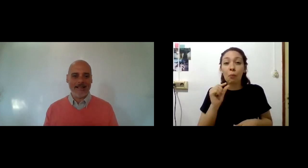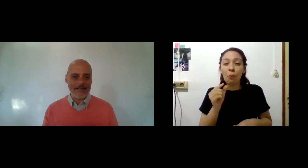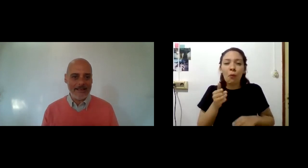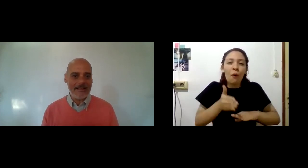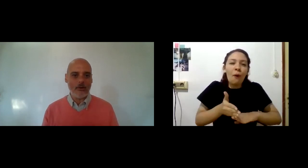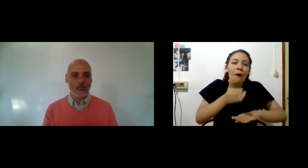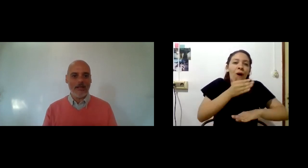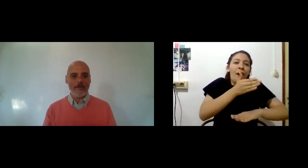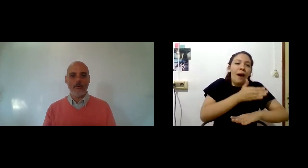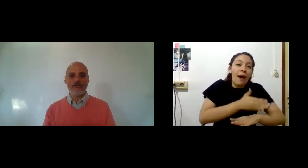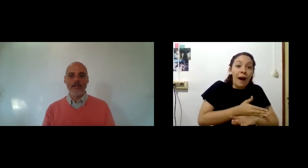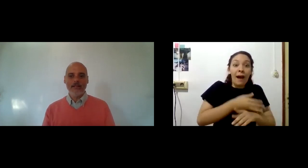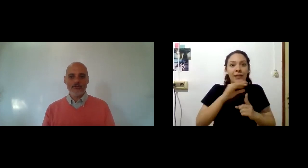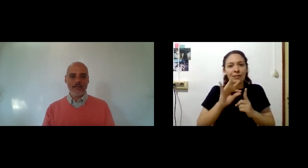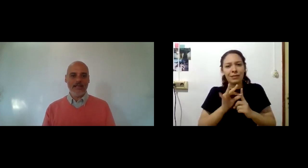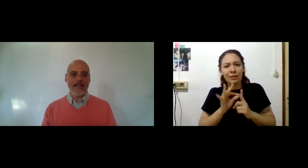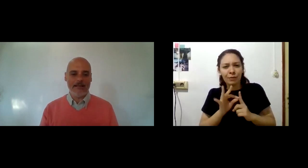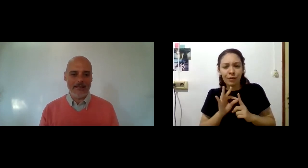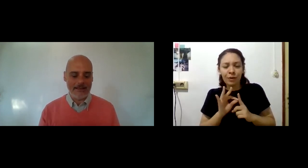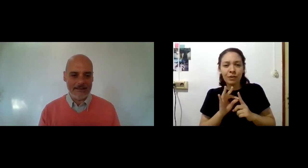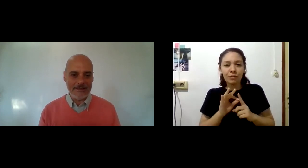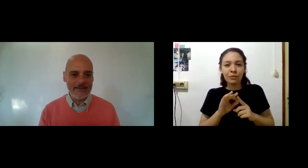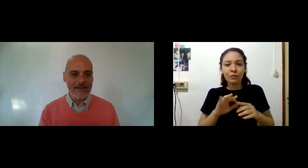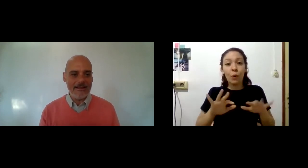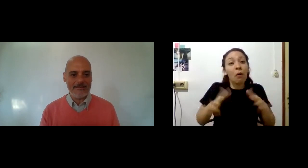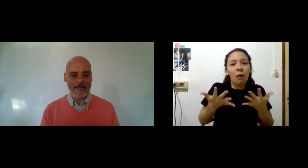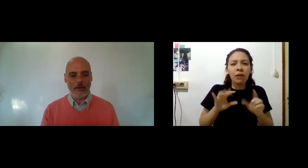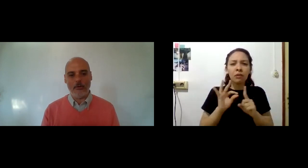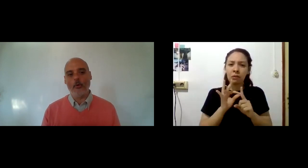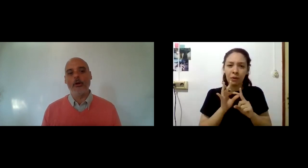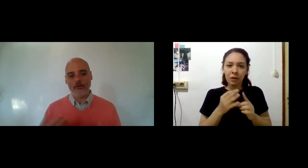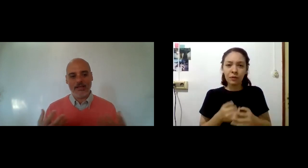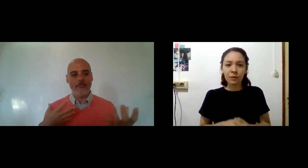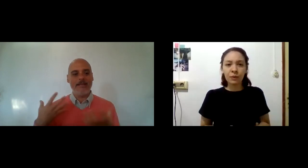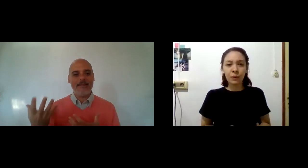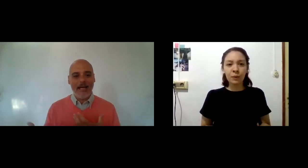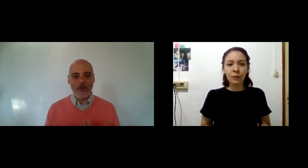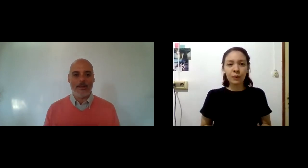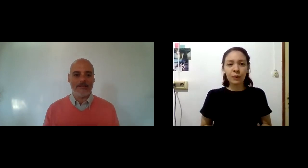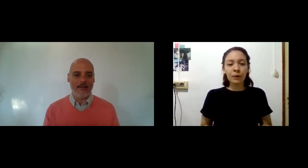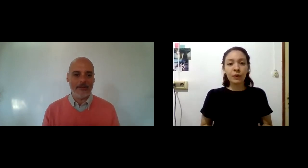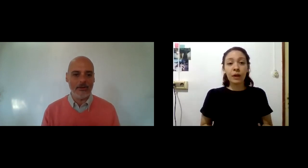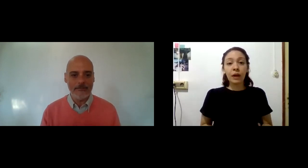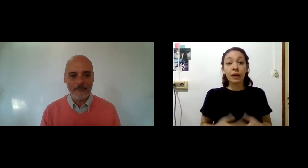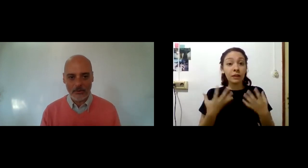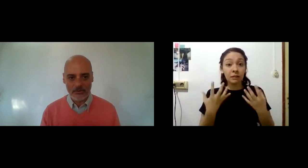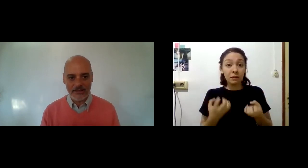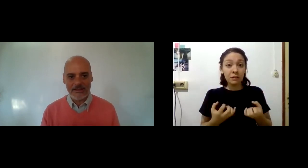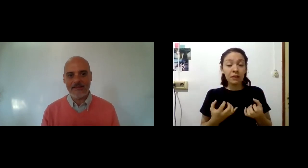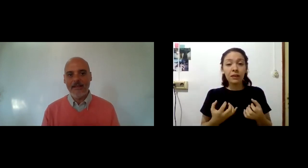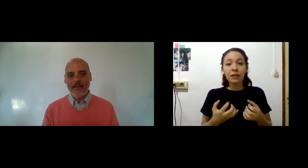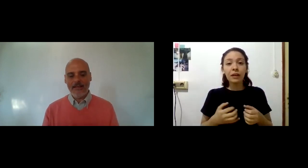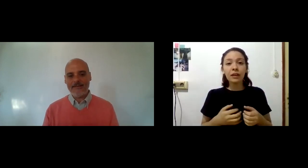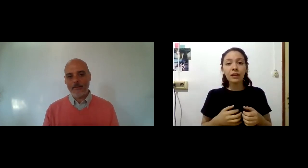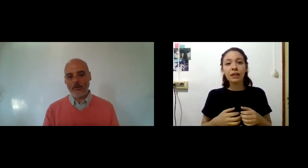trata esta carrera, cómo la vemos. Yo quería decirles, o las cosas que he pensado para trabajar hoy con